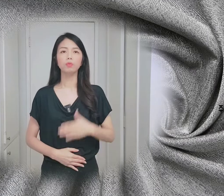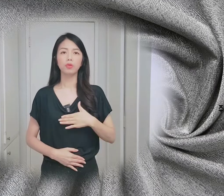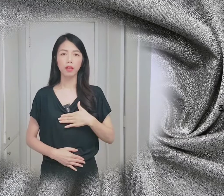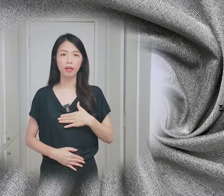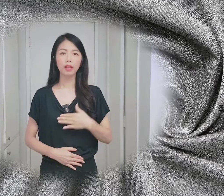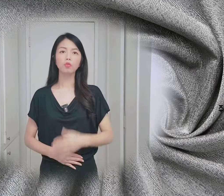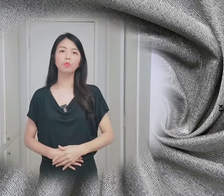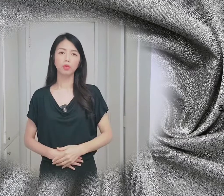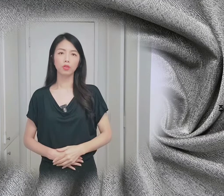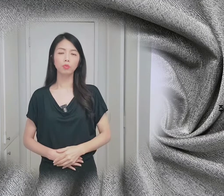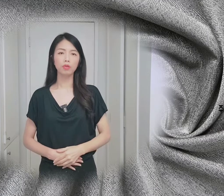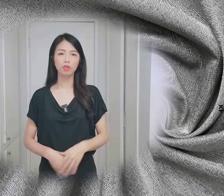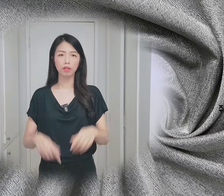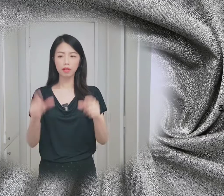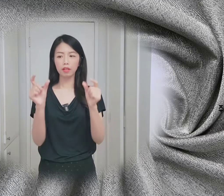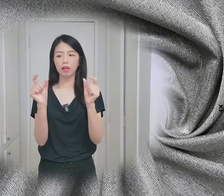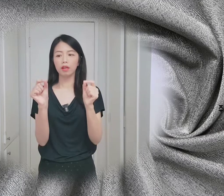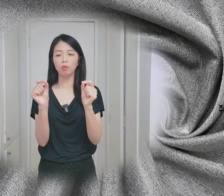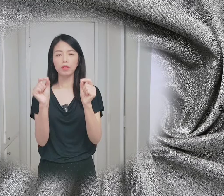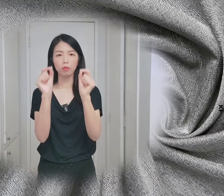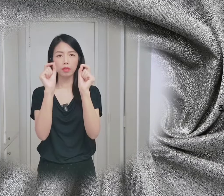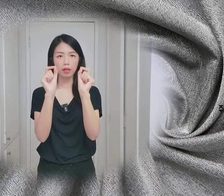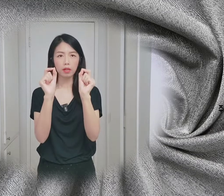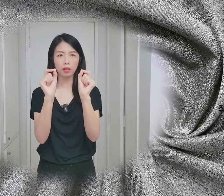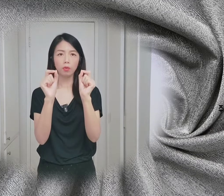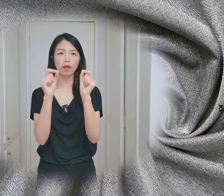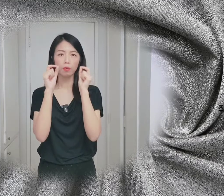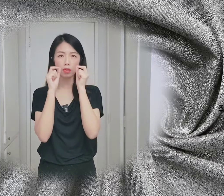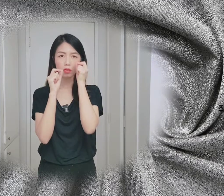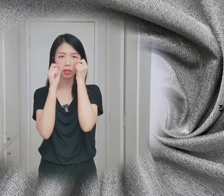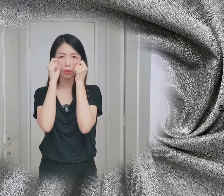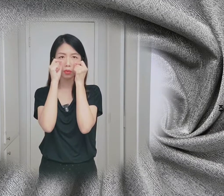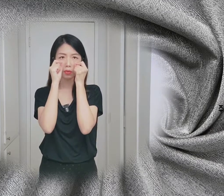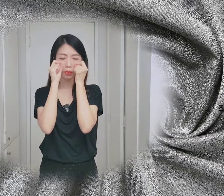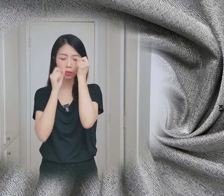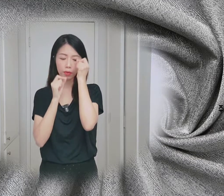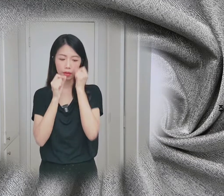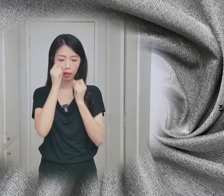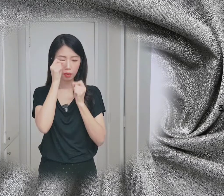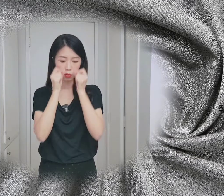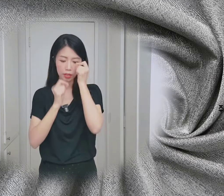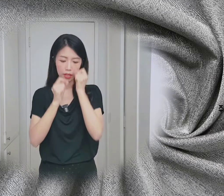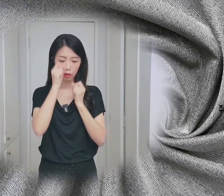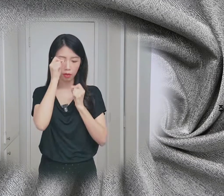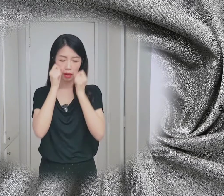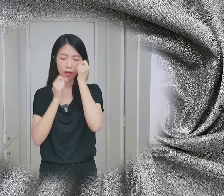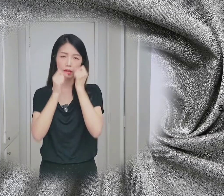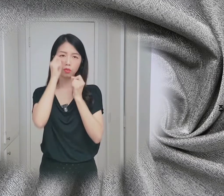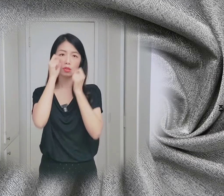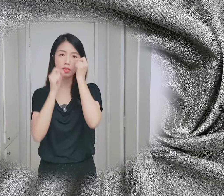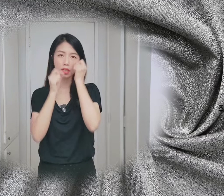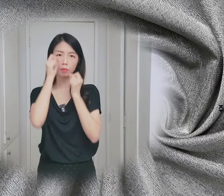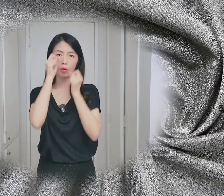나의 눈물, 나의 눈물. 눈물 수어는 엄지검지를 동그랗게 붙여주시고 한쪽씩